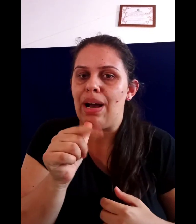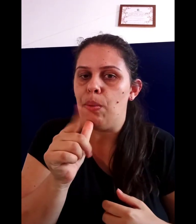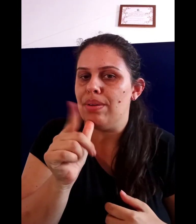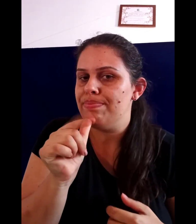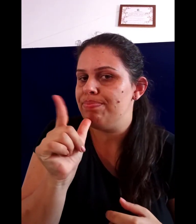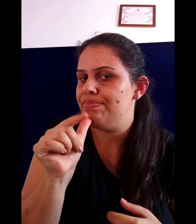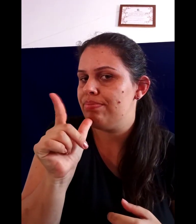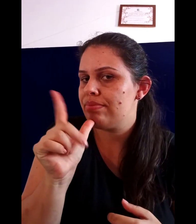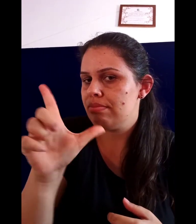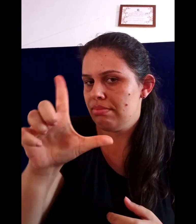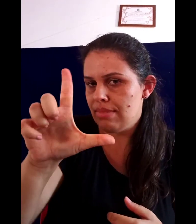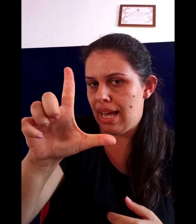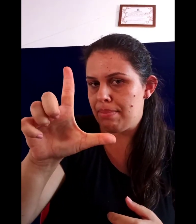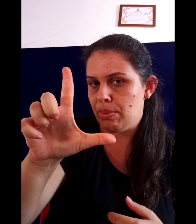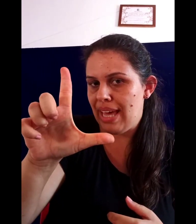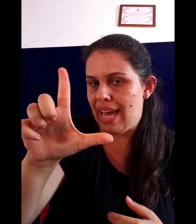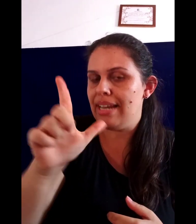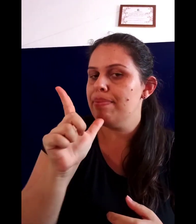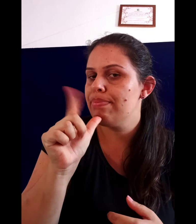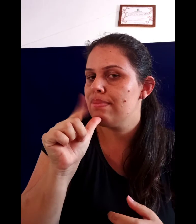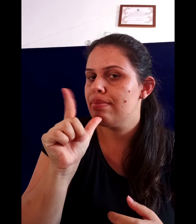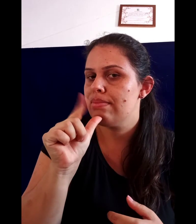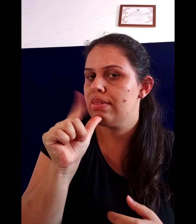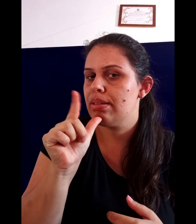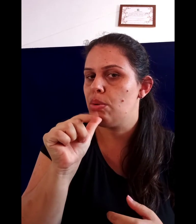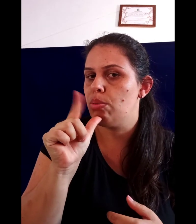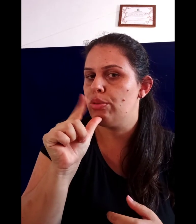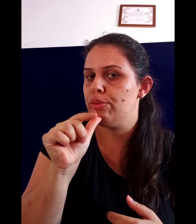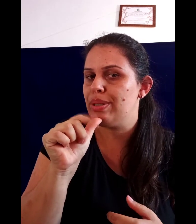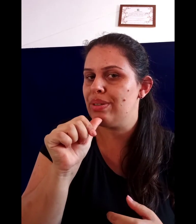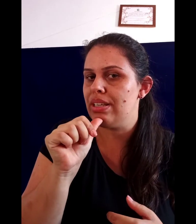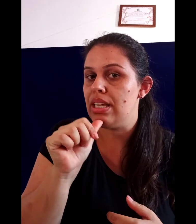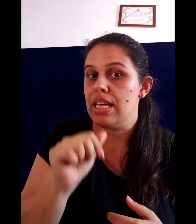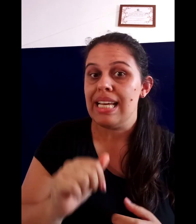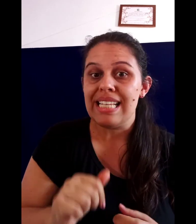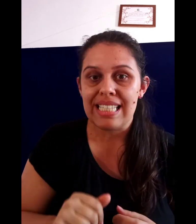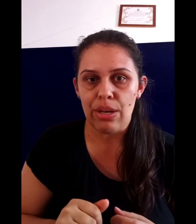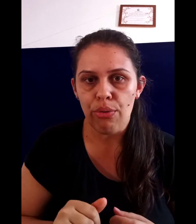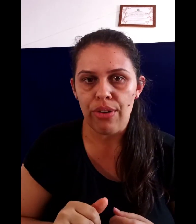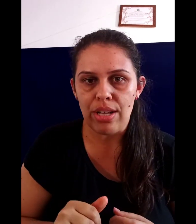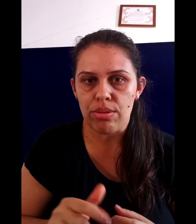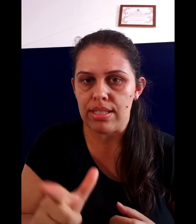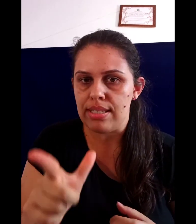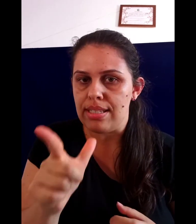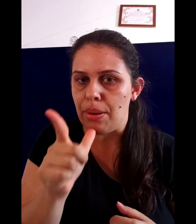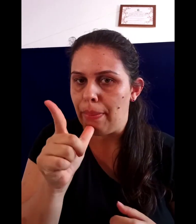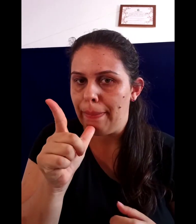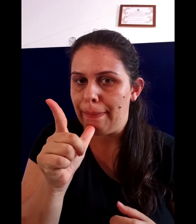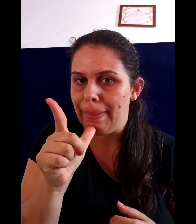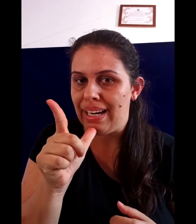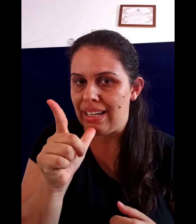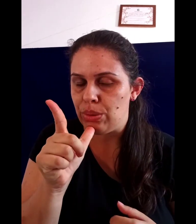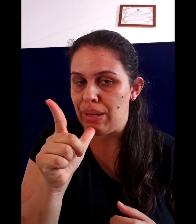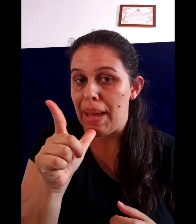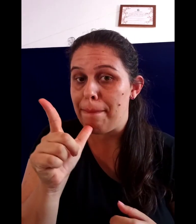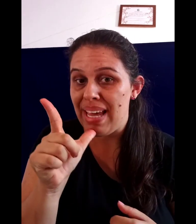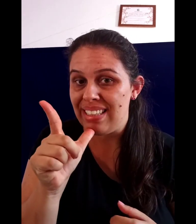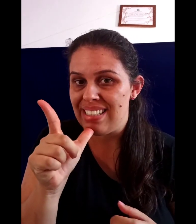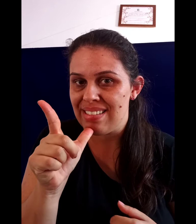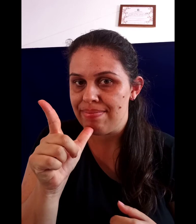água. A mão em L com o movimento aqui. Se eu faço esse sinal parado, é pênis.